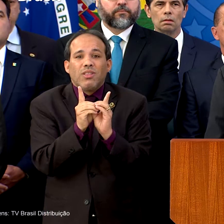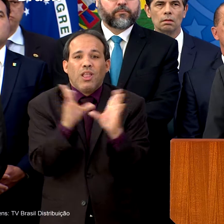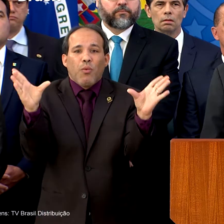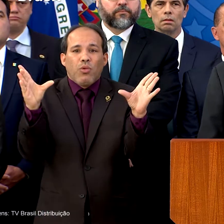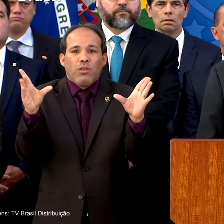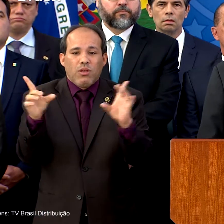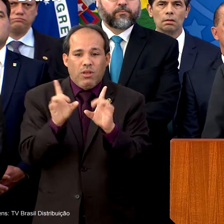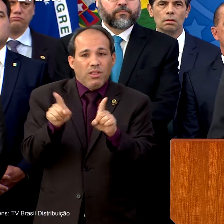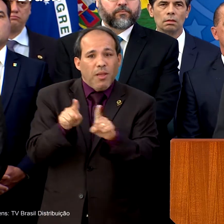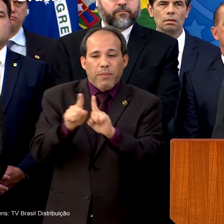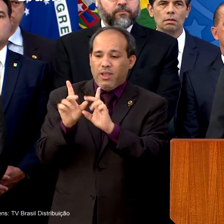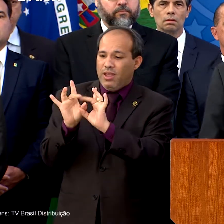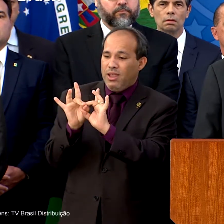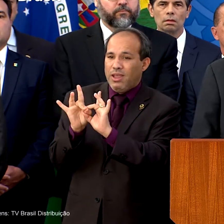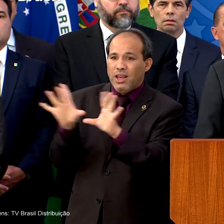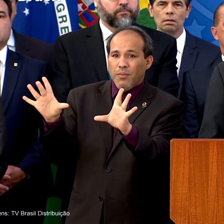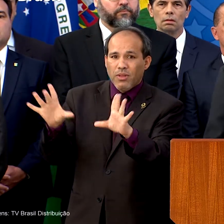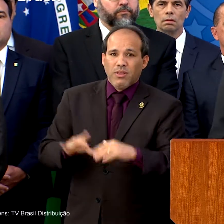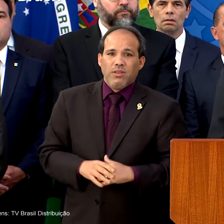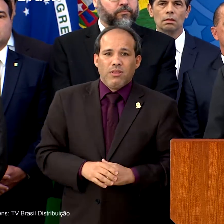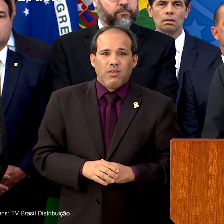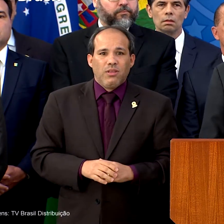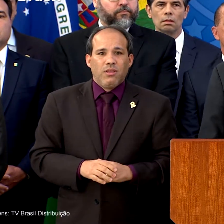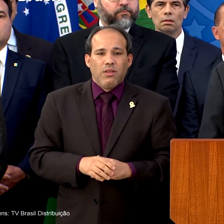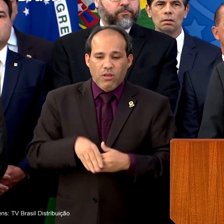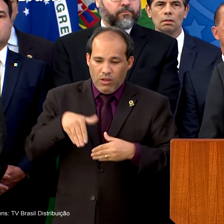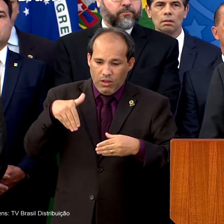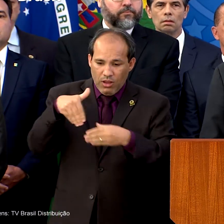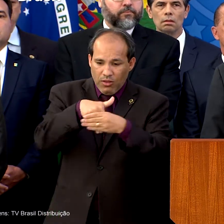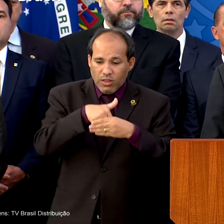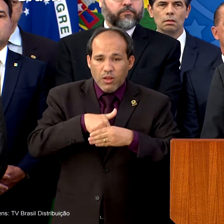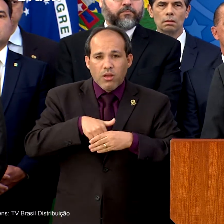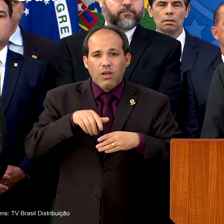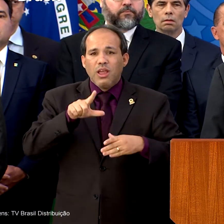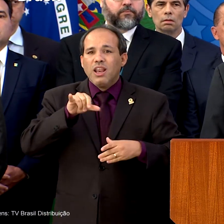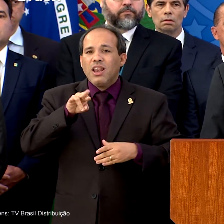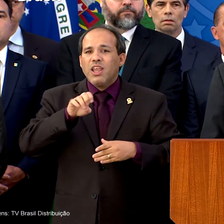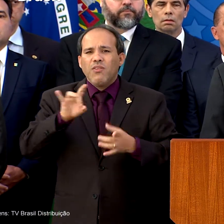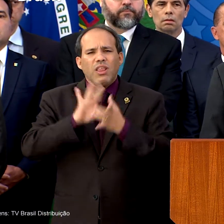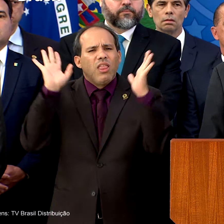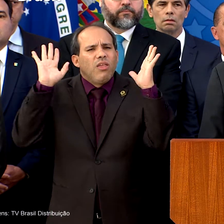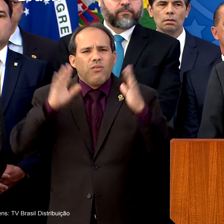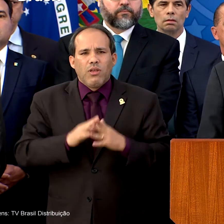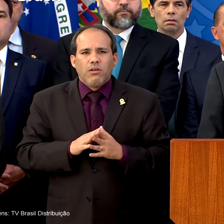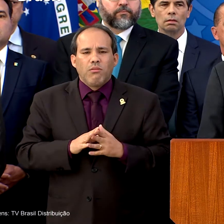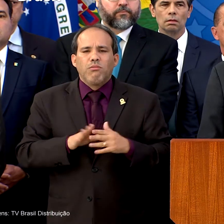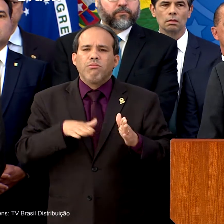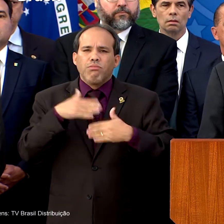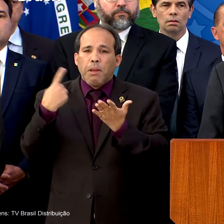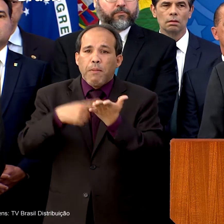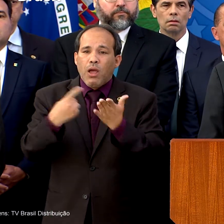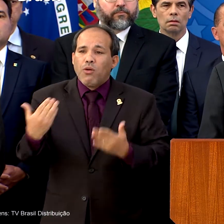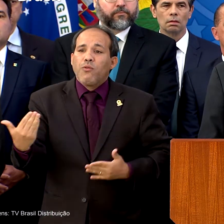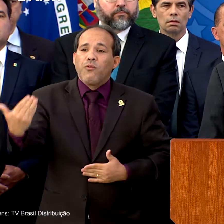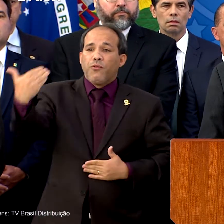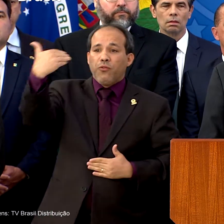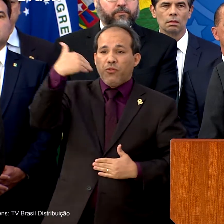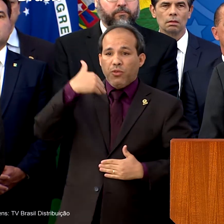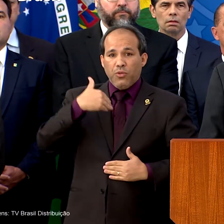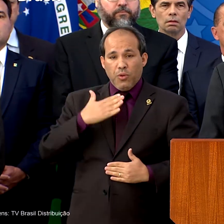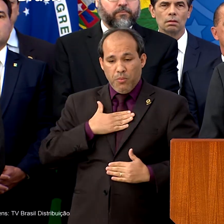da liberdade uma das eleições livres e eu percebi o seu sérgio moro